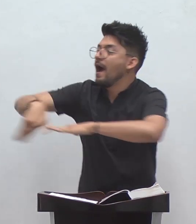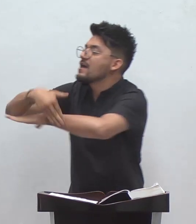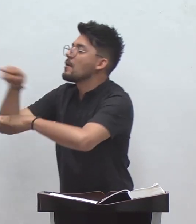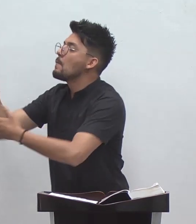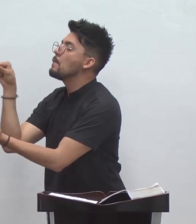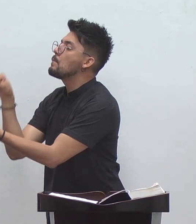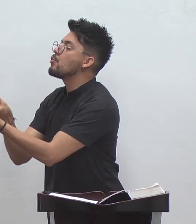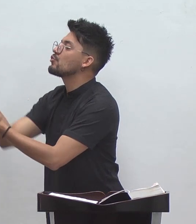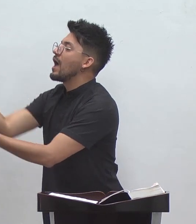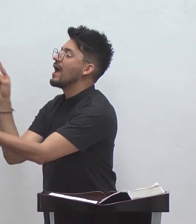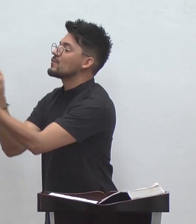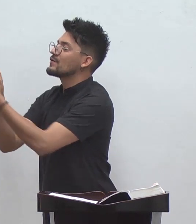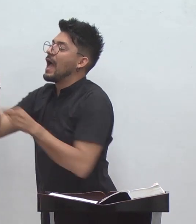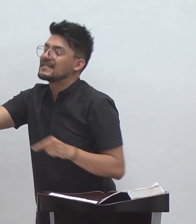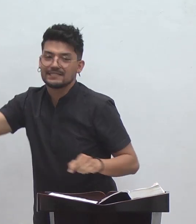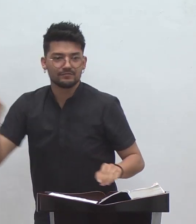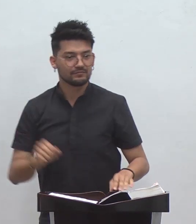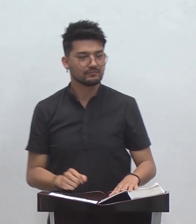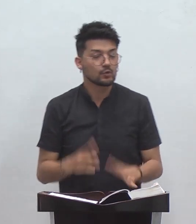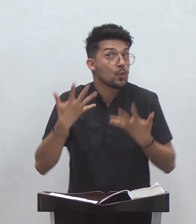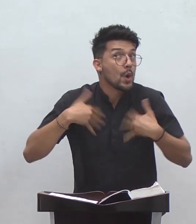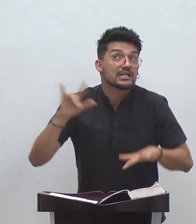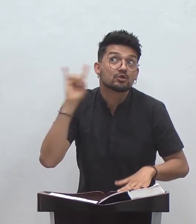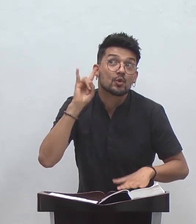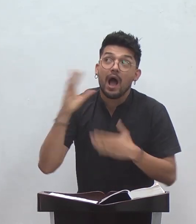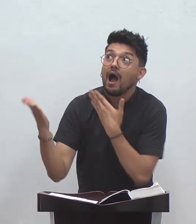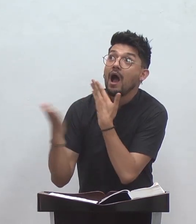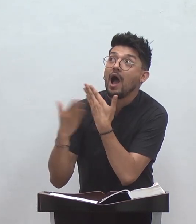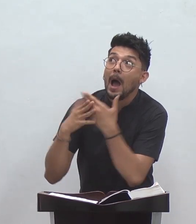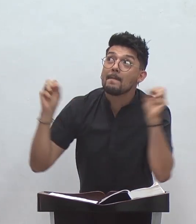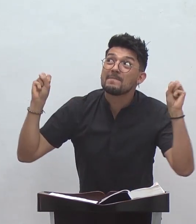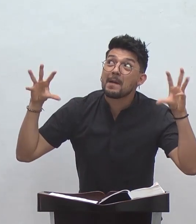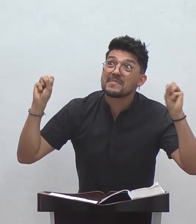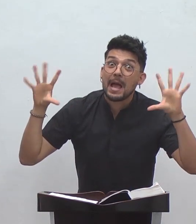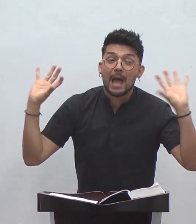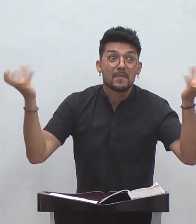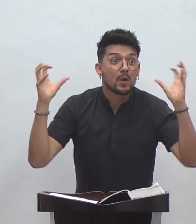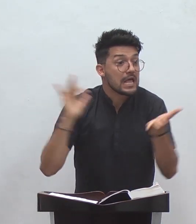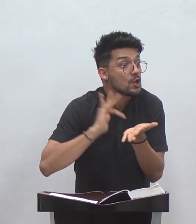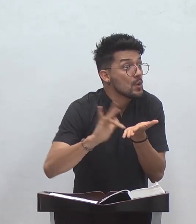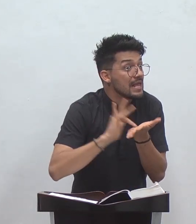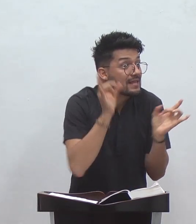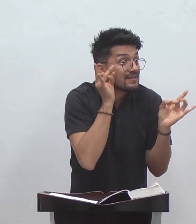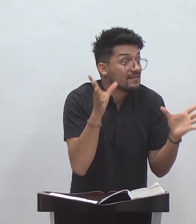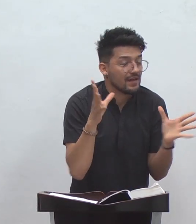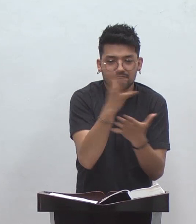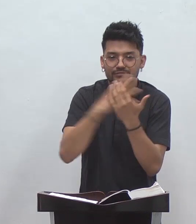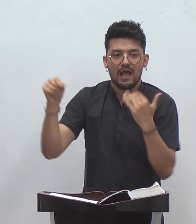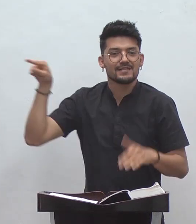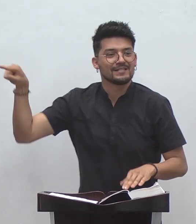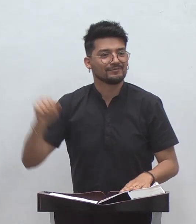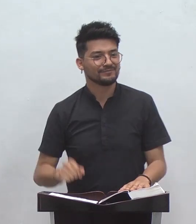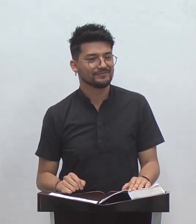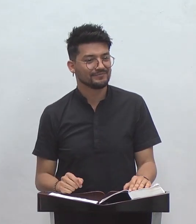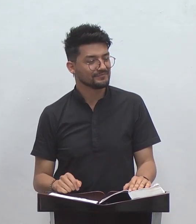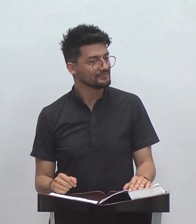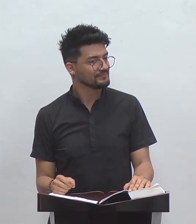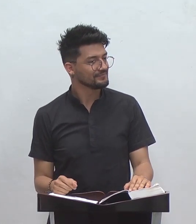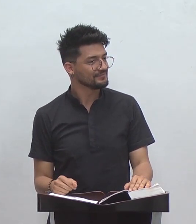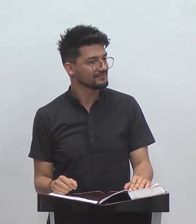¿Dónde es ese punto de encuentro? ¿En qué lugar lo van a hacer? Ustedes escuchan las alarmas, las alertas y saben que